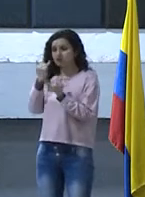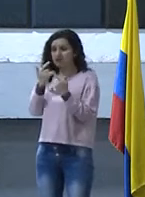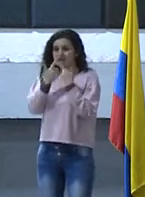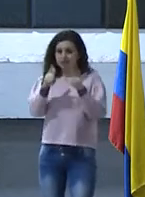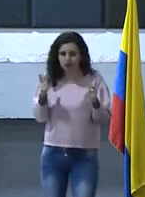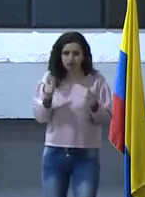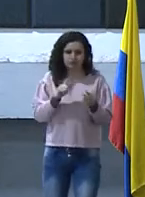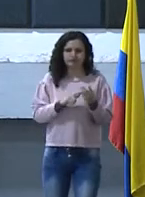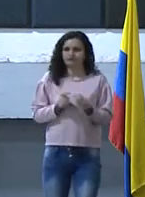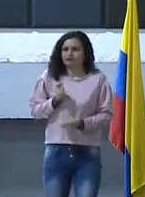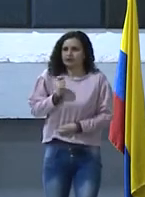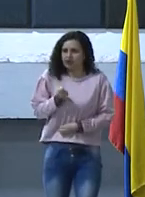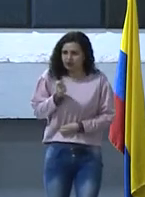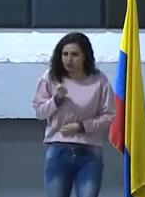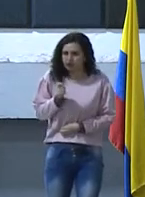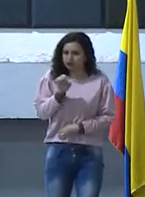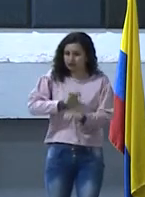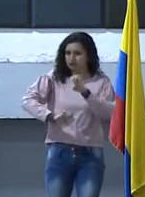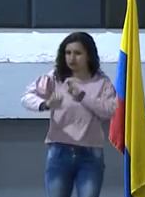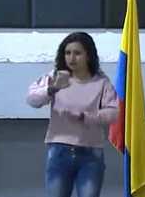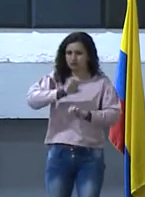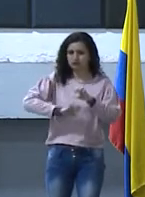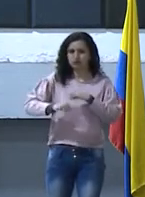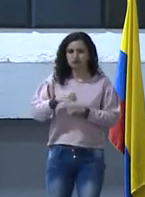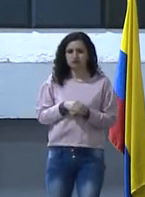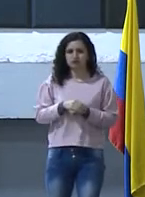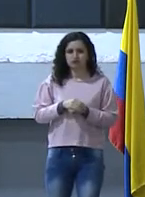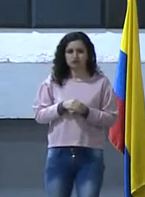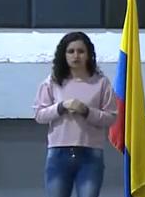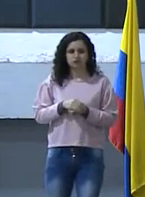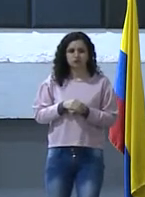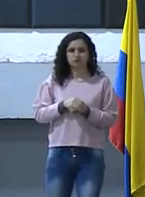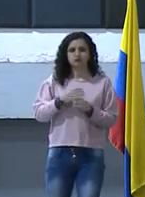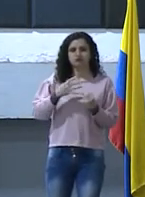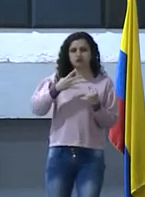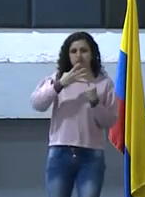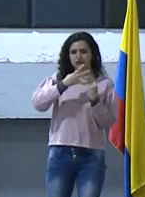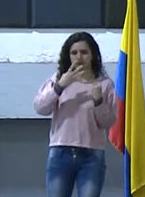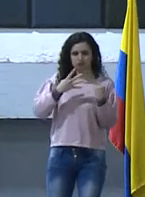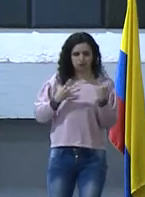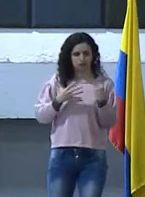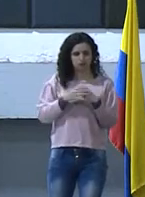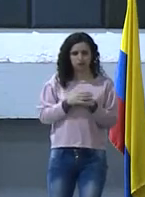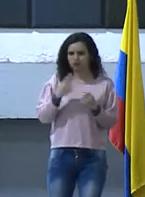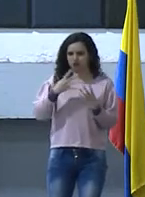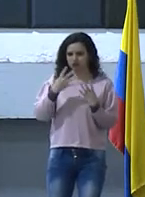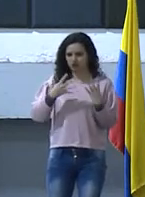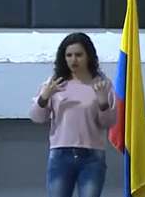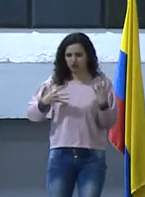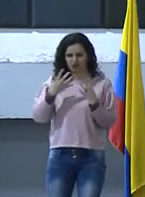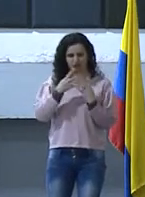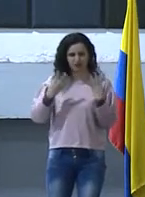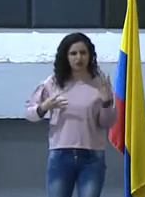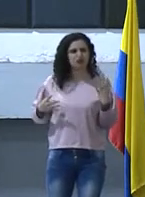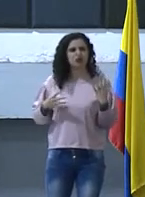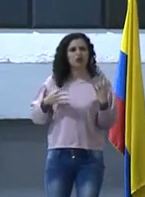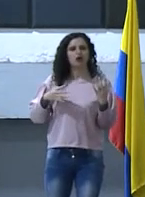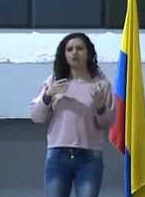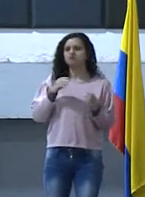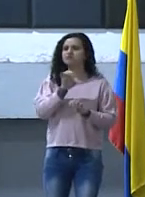abogados defensores lg tv y ambientalistas